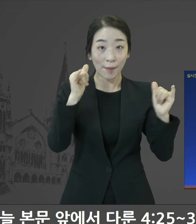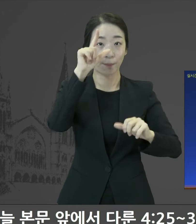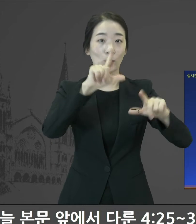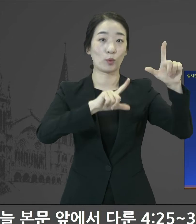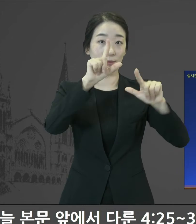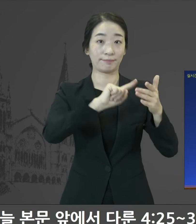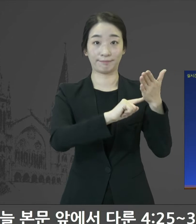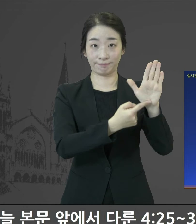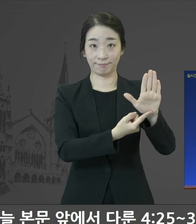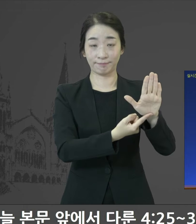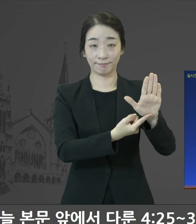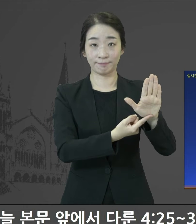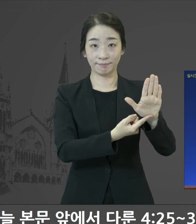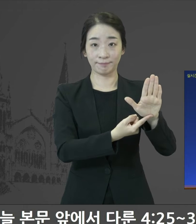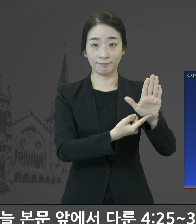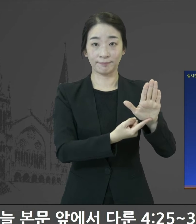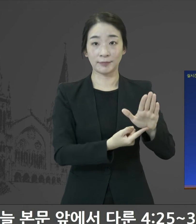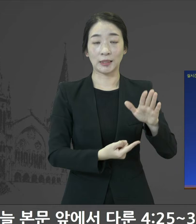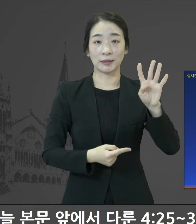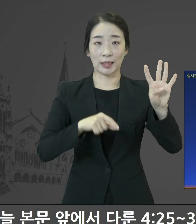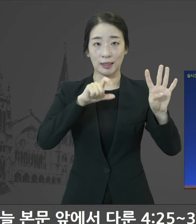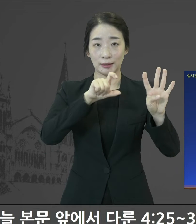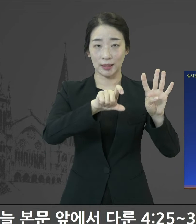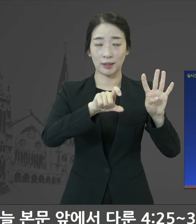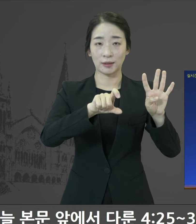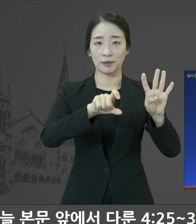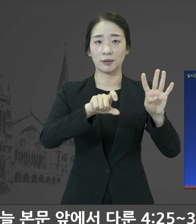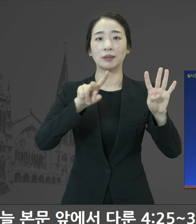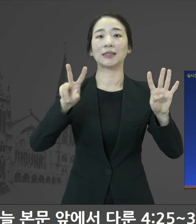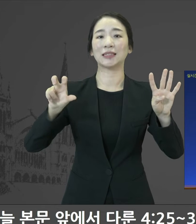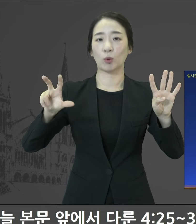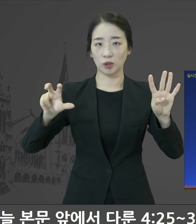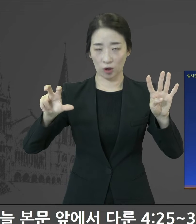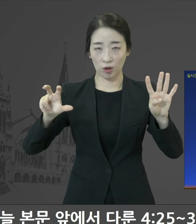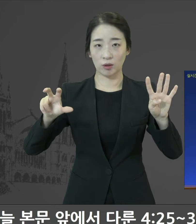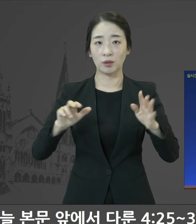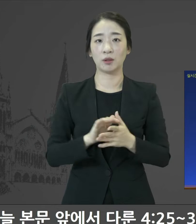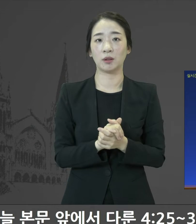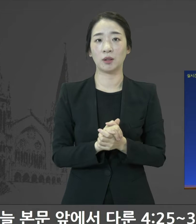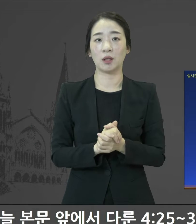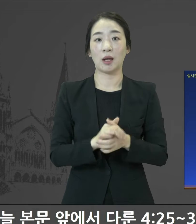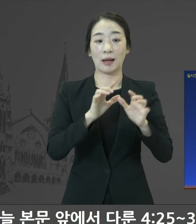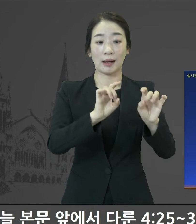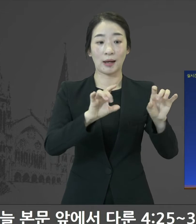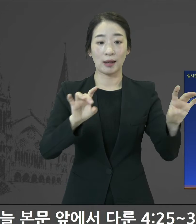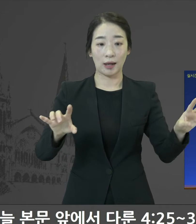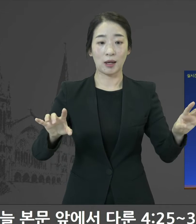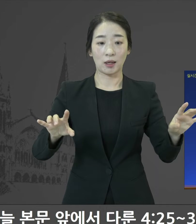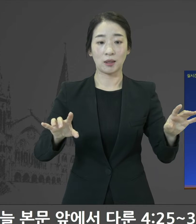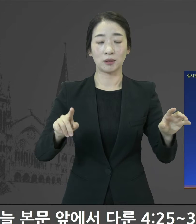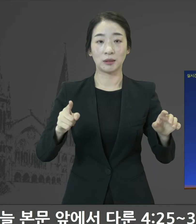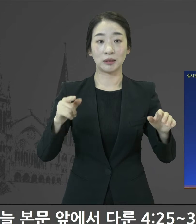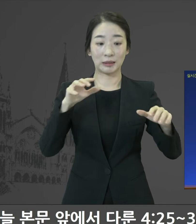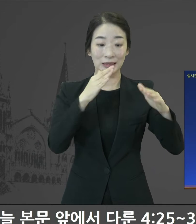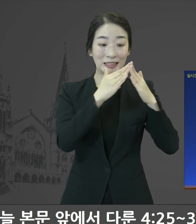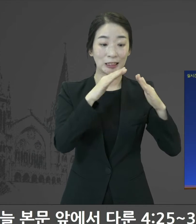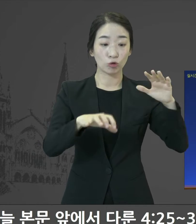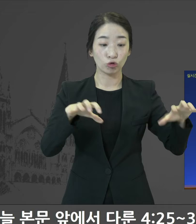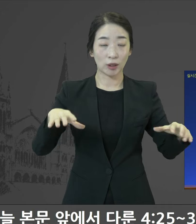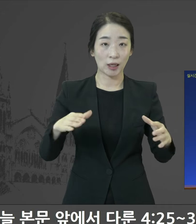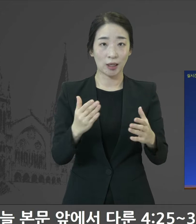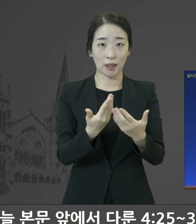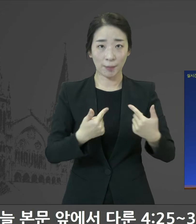25절 보시기 바랍니다. 그런즉 거짓을 버리고 각각 그 이웃과 더불어 참된 것을 말하라. 이는 우리가 서로